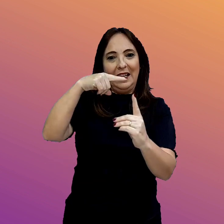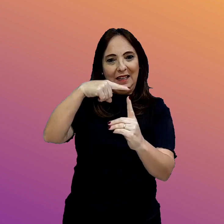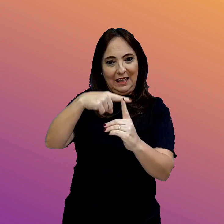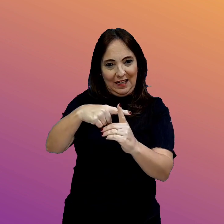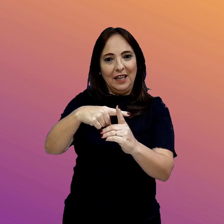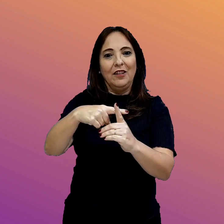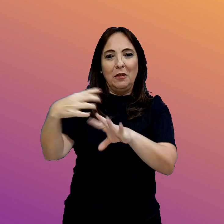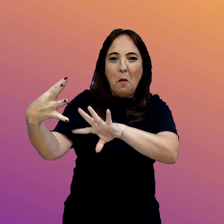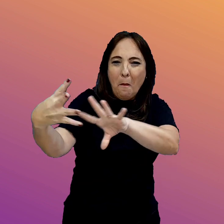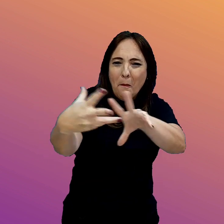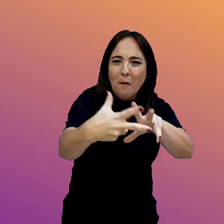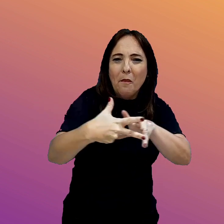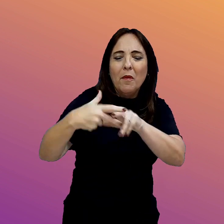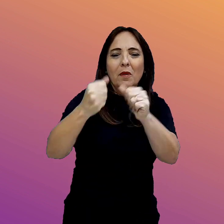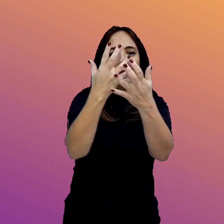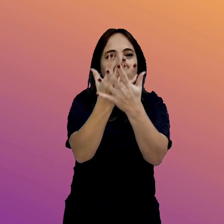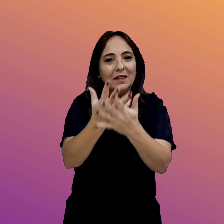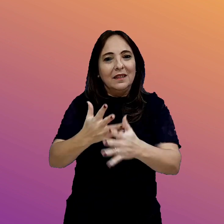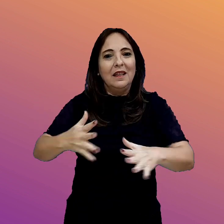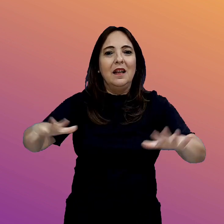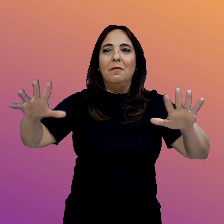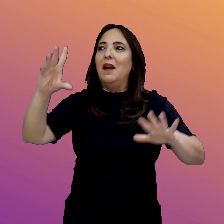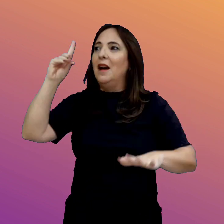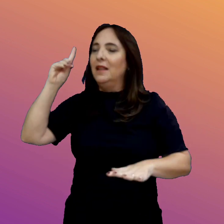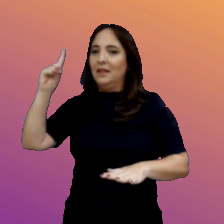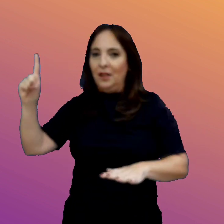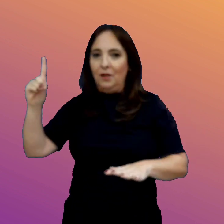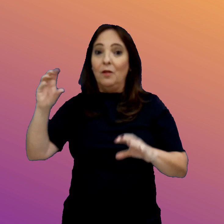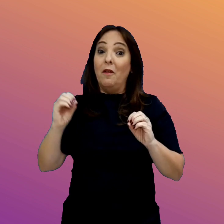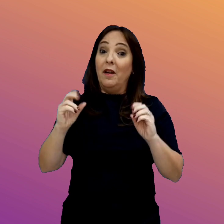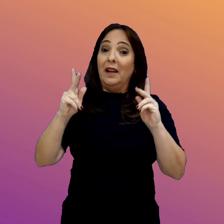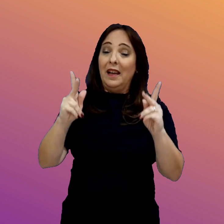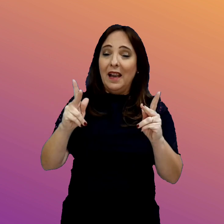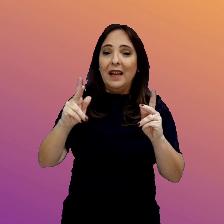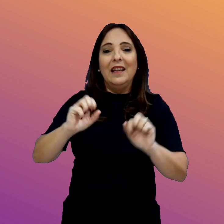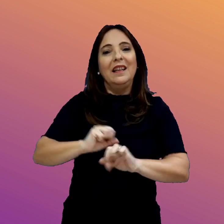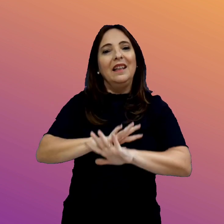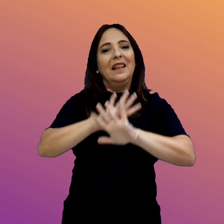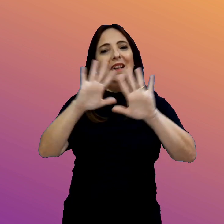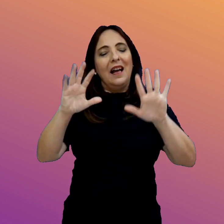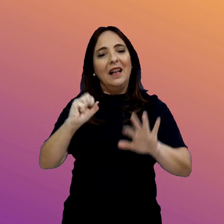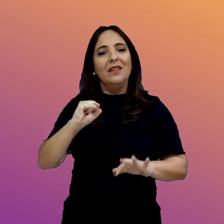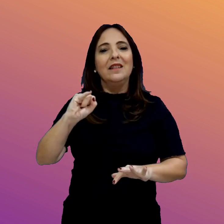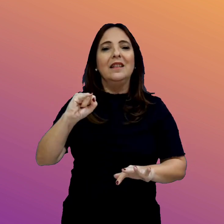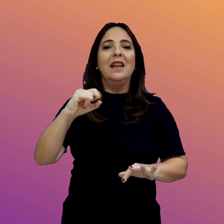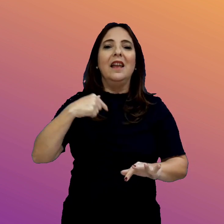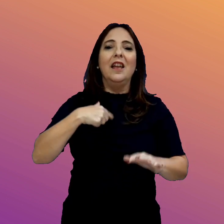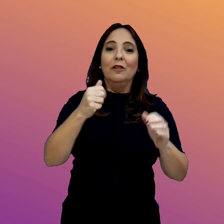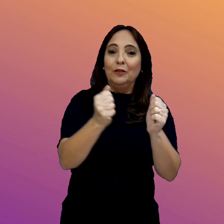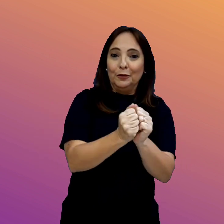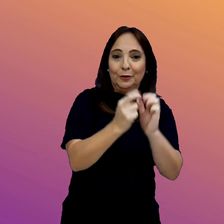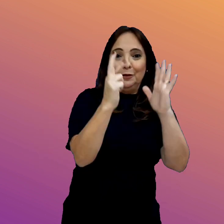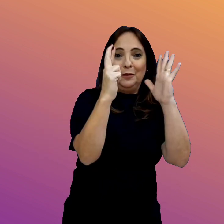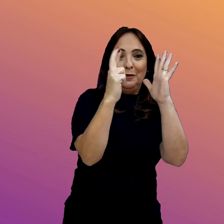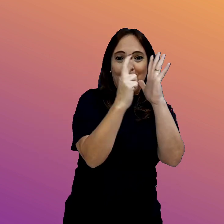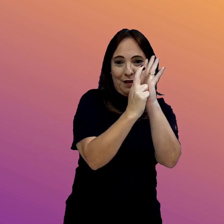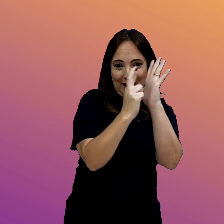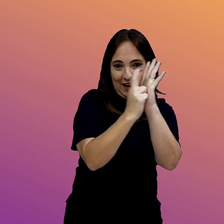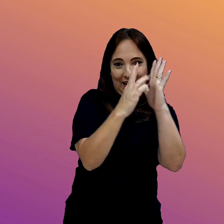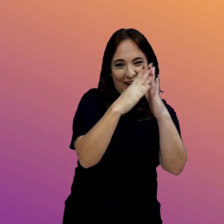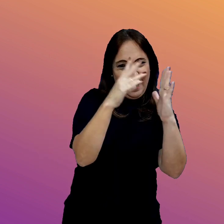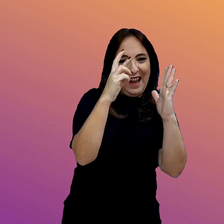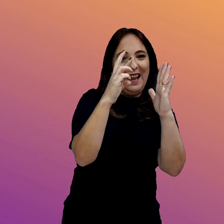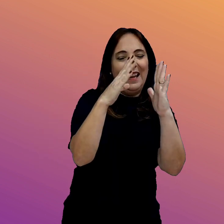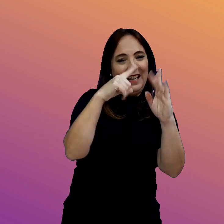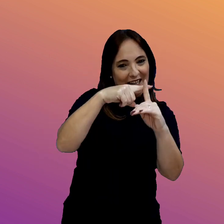terra para celebrar o nosso Deus. E, claro, que se eu estou com a Igreja do Recreio, eu estou com quem?